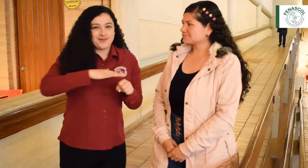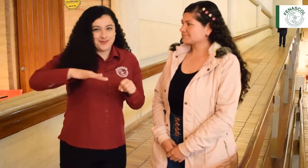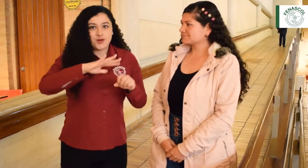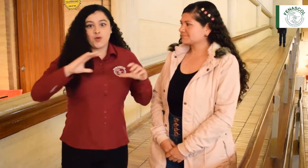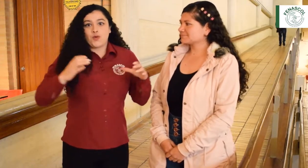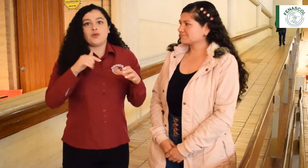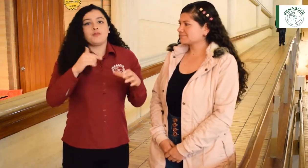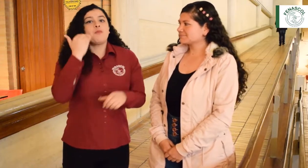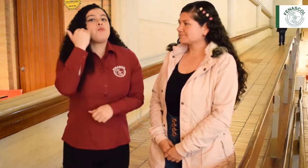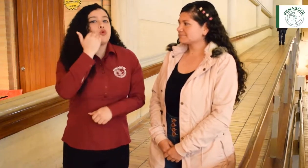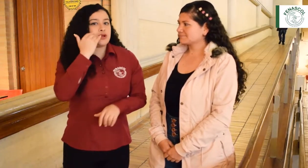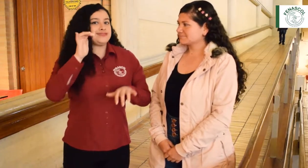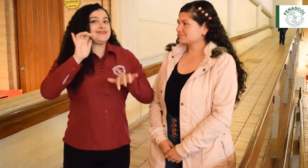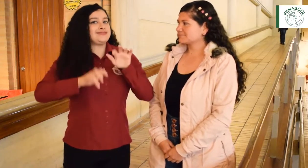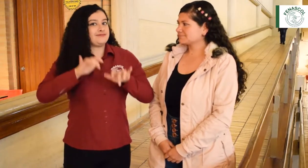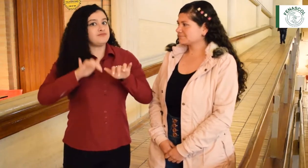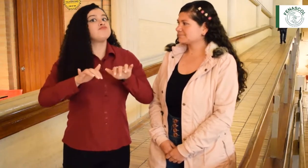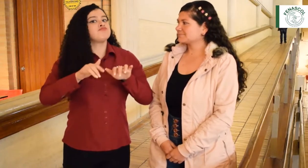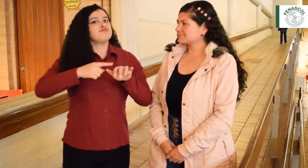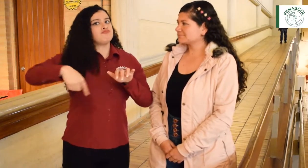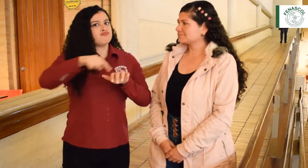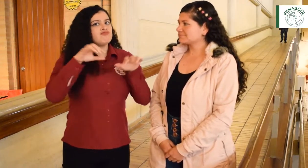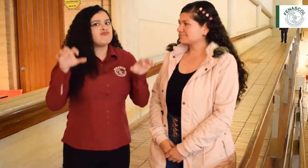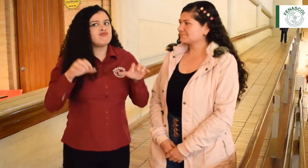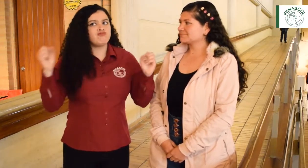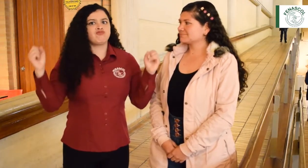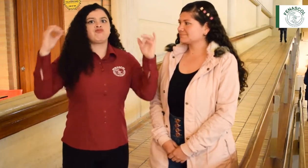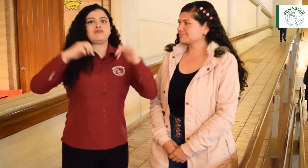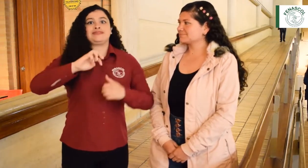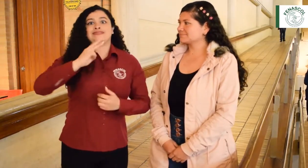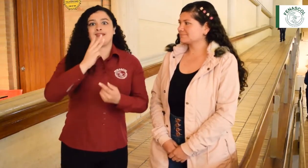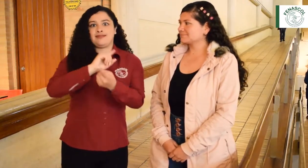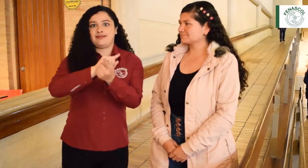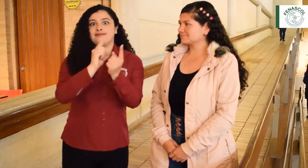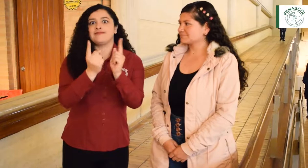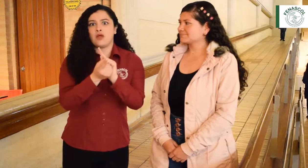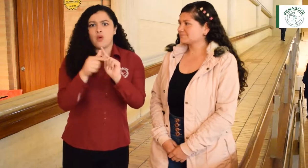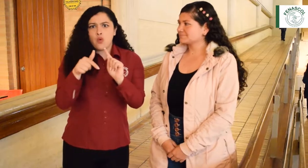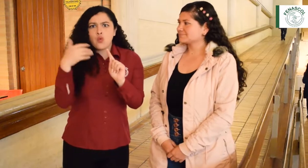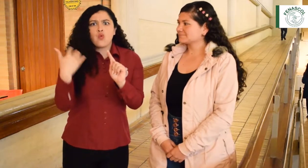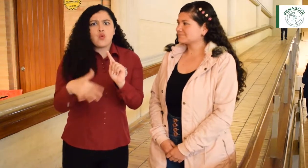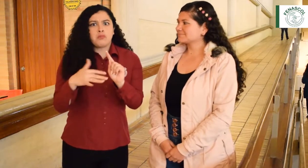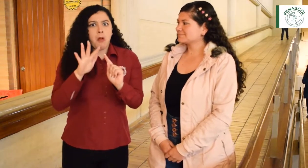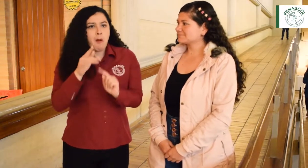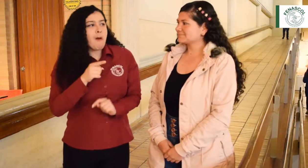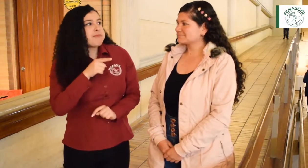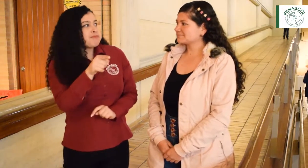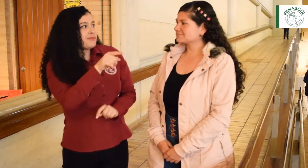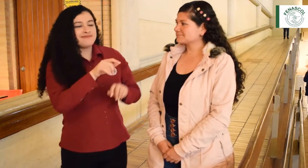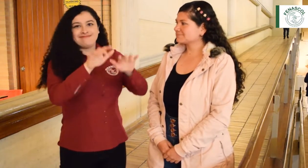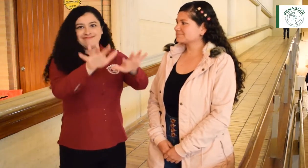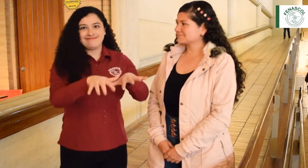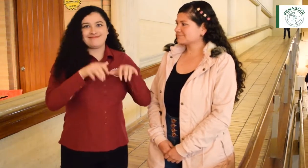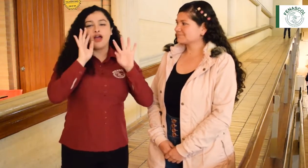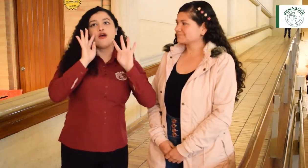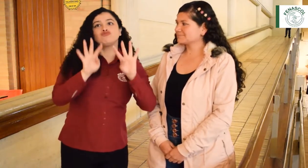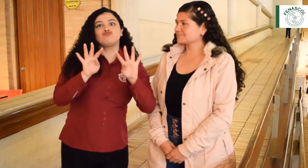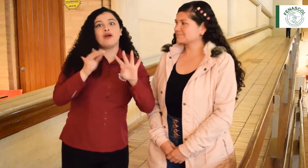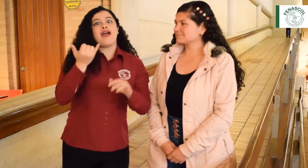en el lugar donde se realizó el tercer foro distrital de las mujeres sordas de la secretaría de la mujer en la ciudad de Bogotá y me